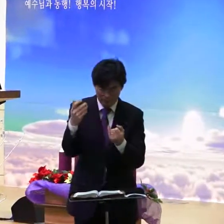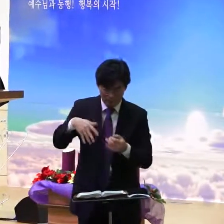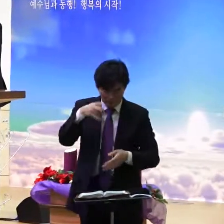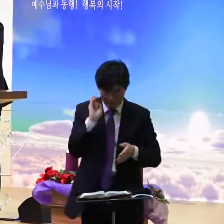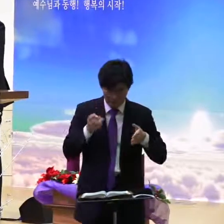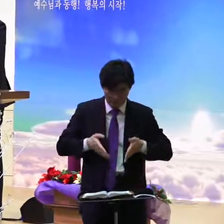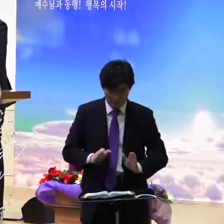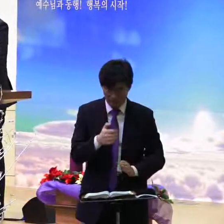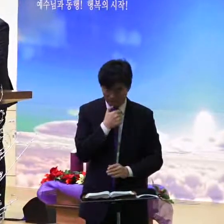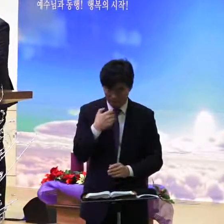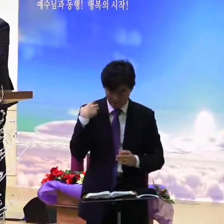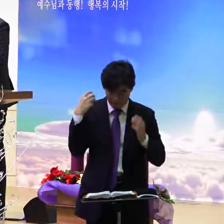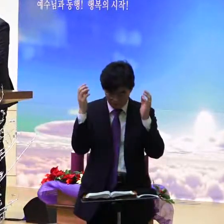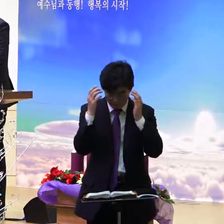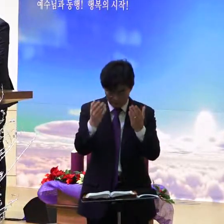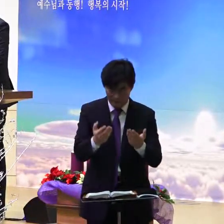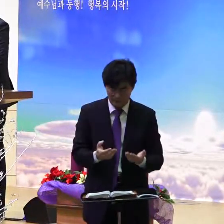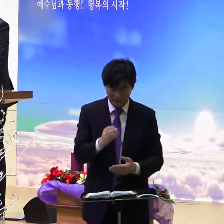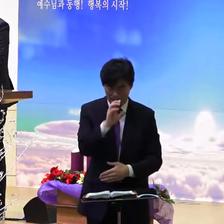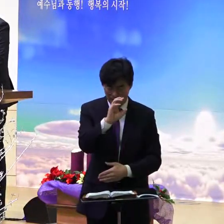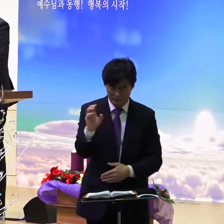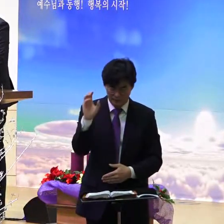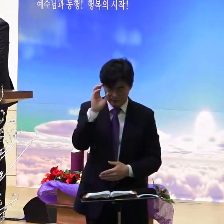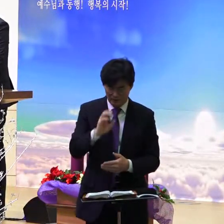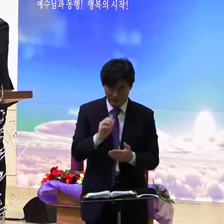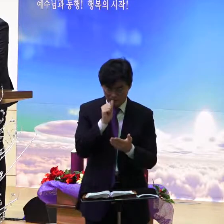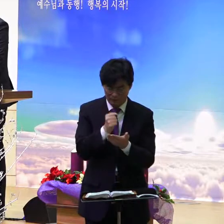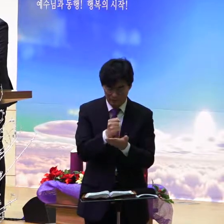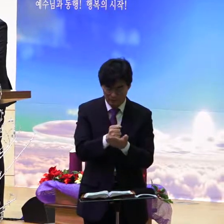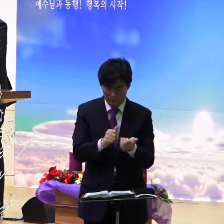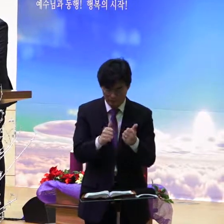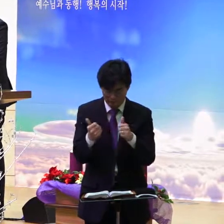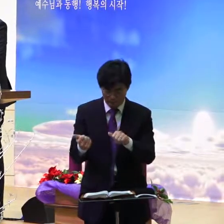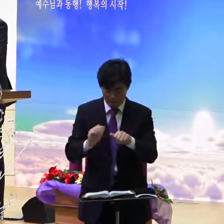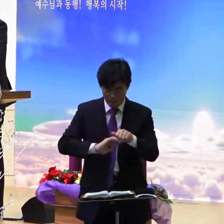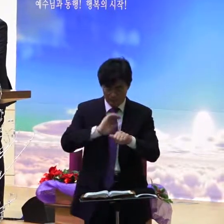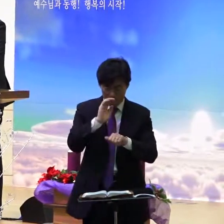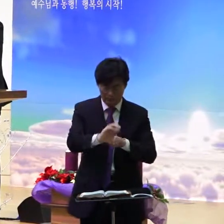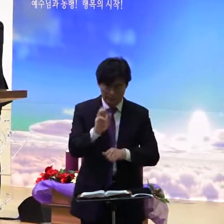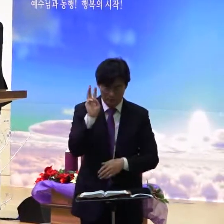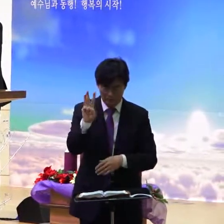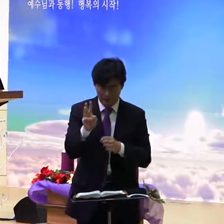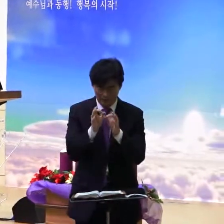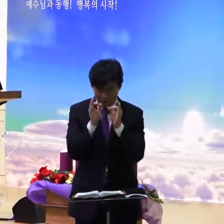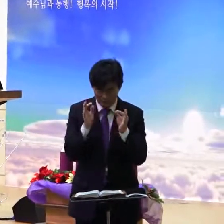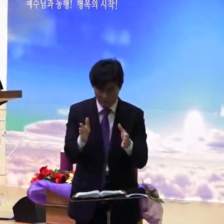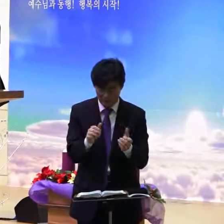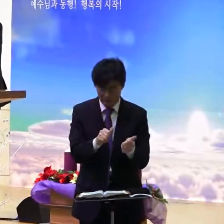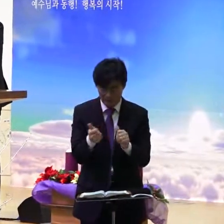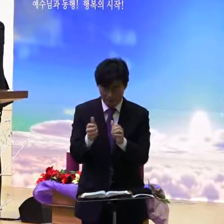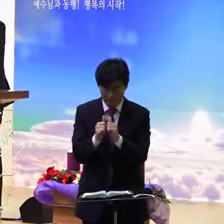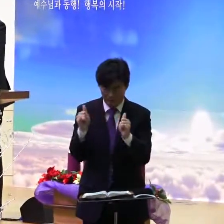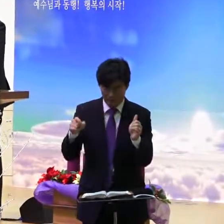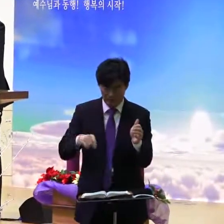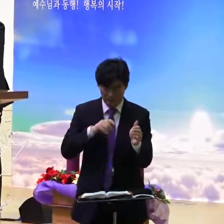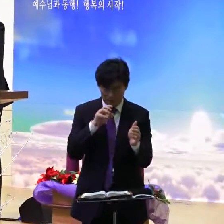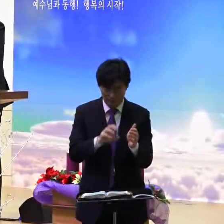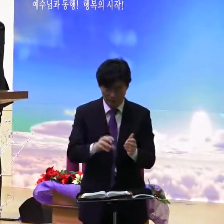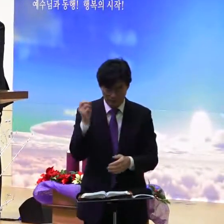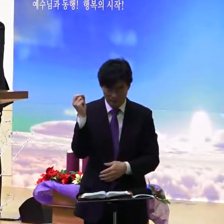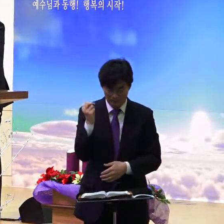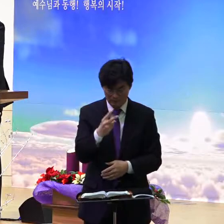받아 십자가에 못 박혀 죽으시고 장사된 지 사흘 만에 죽은 자 가운데서 다시